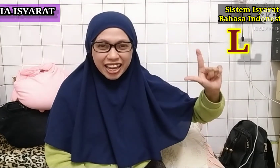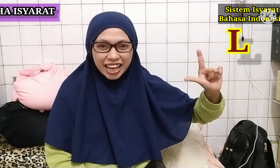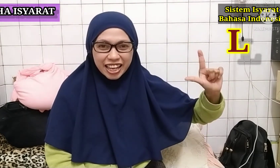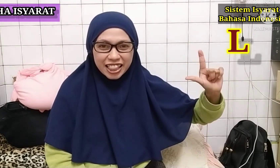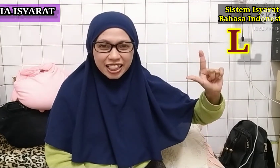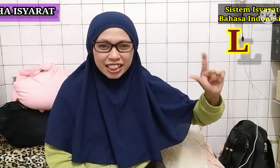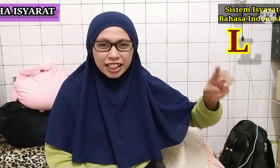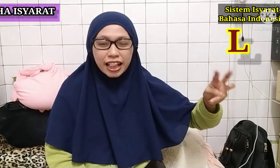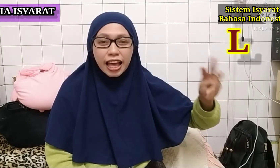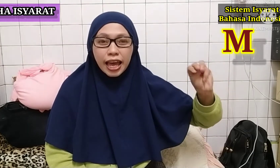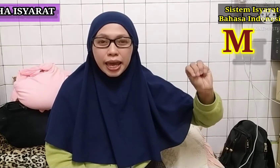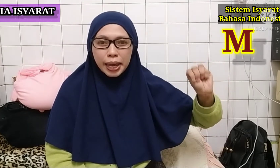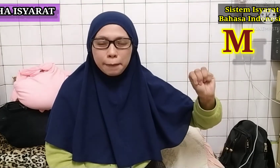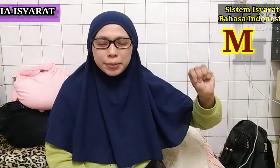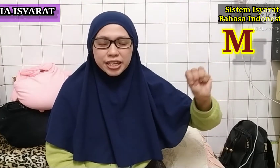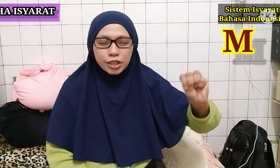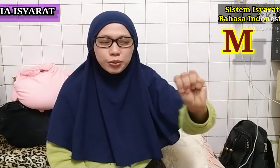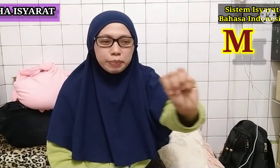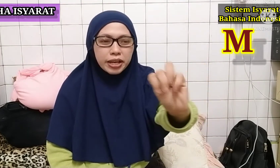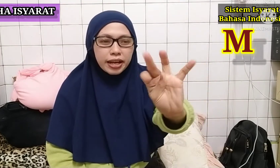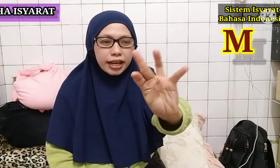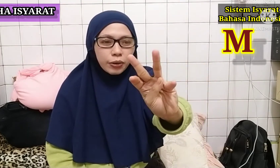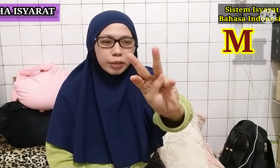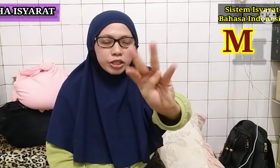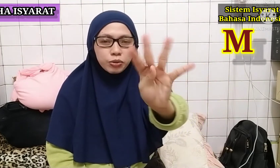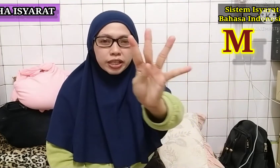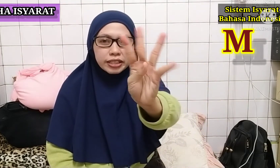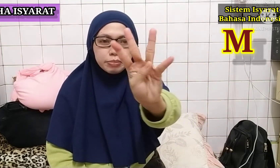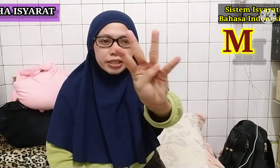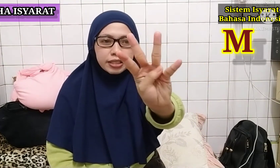L, M, ini tuh M ya, kalau M itu tangannya begini,